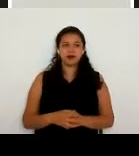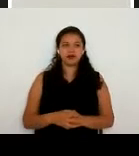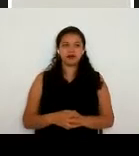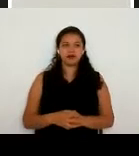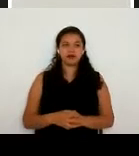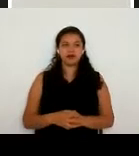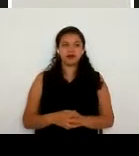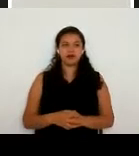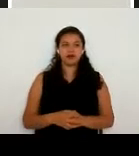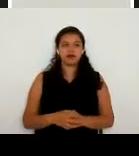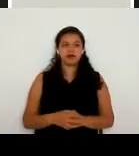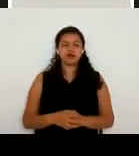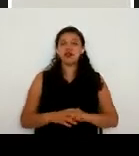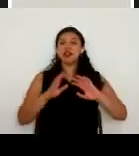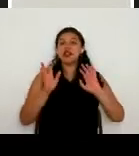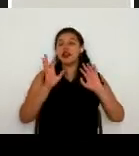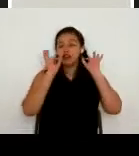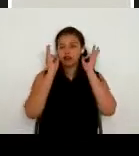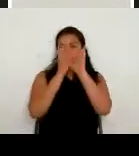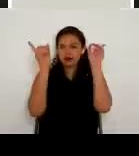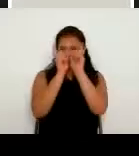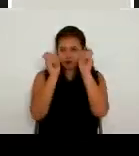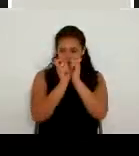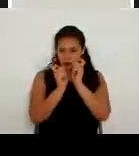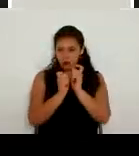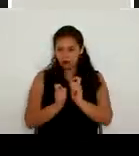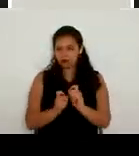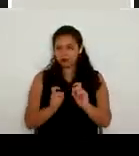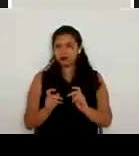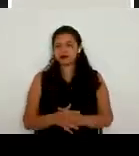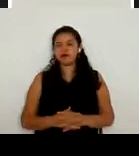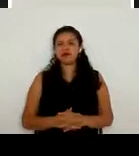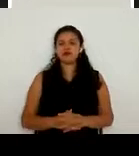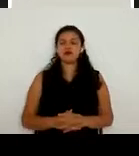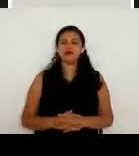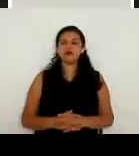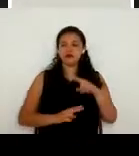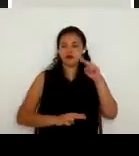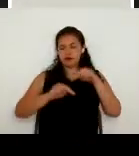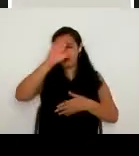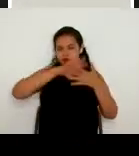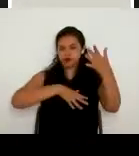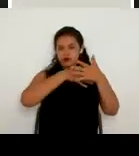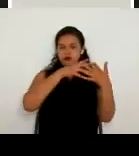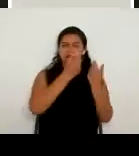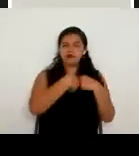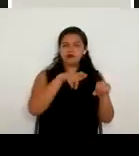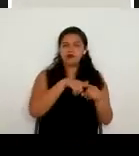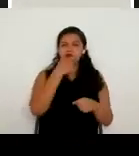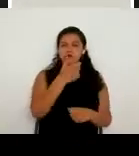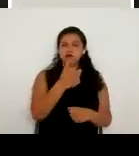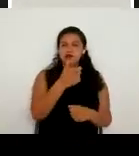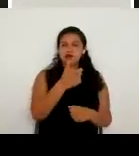ella de manera sintética hizo esta tabla de clasificación económica en donde hay